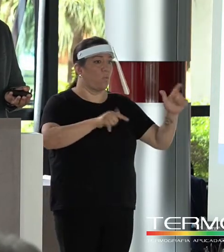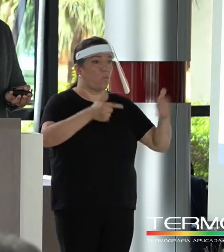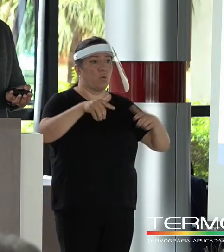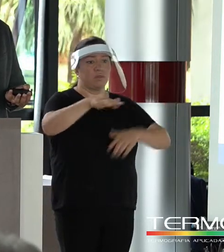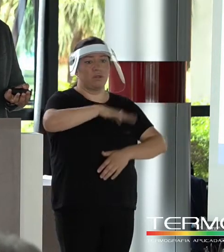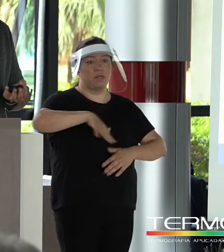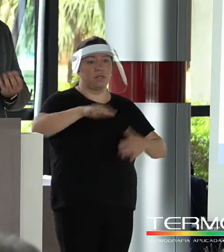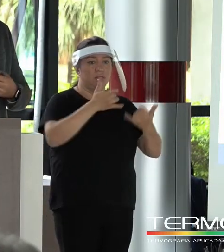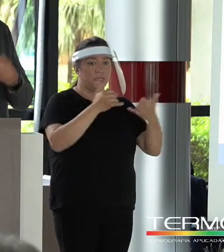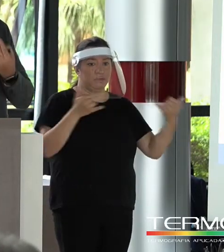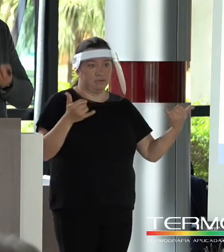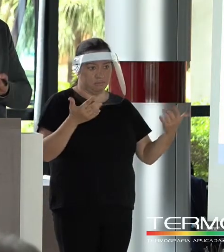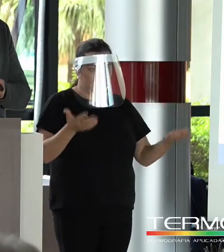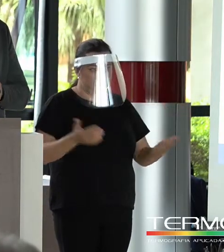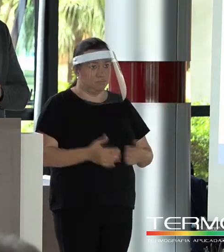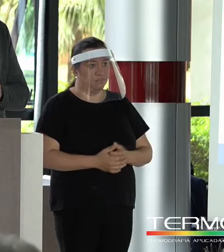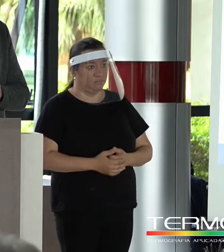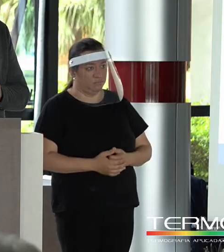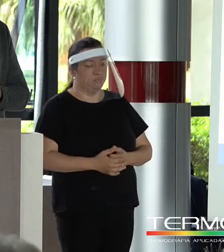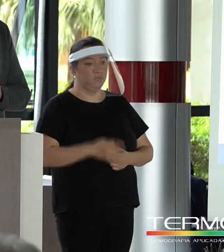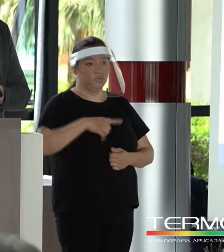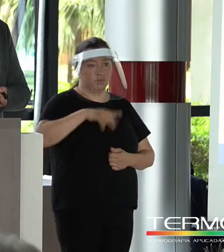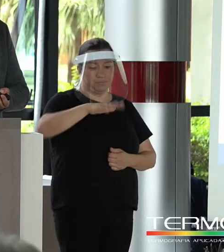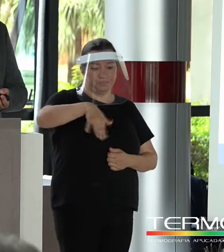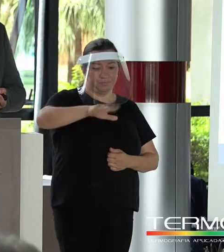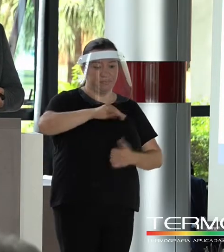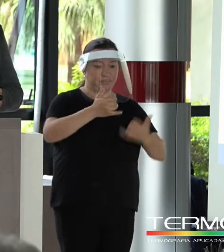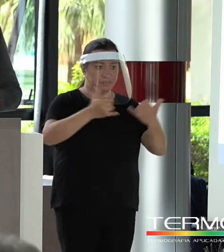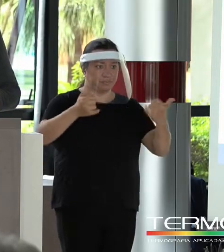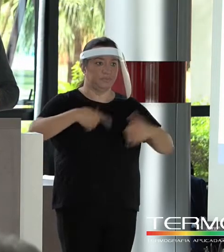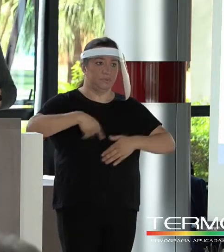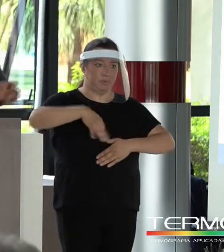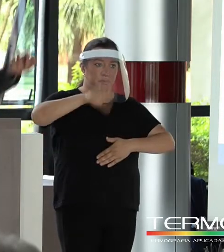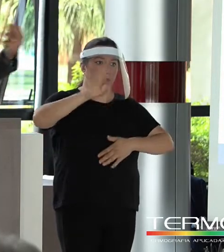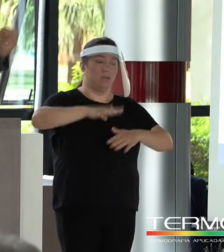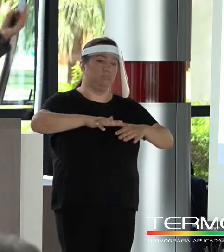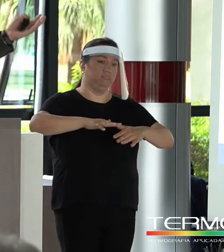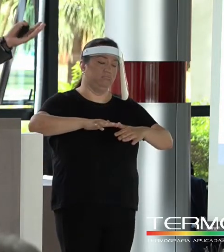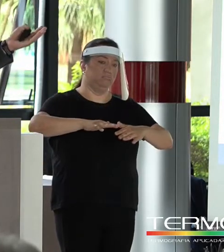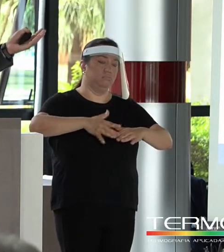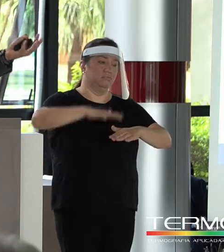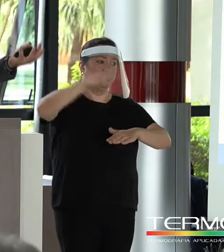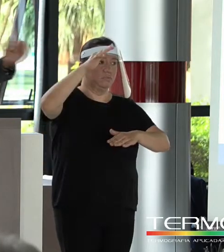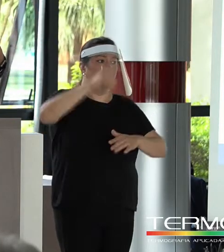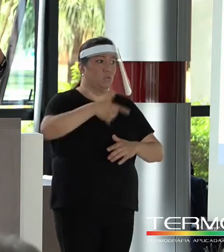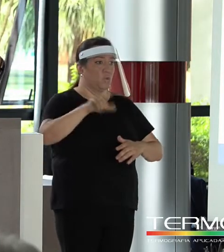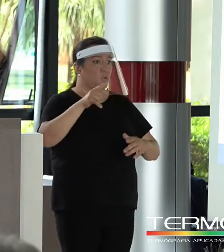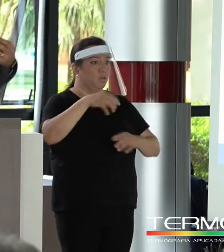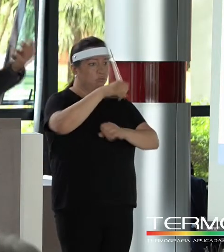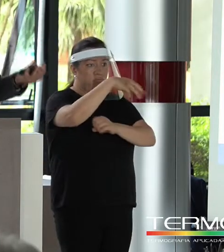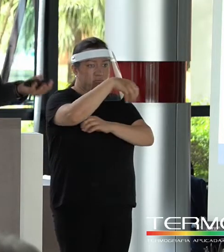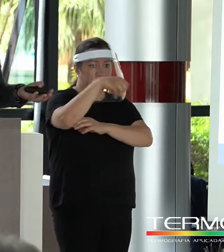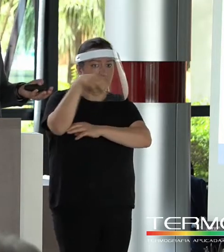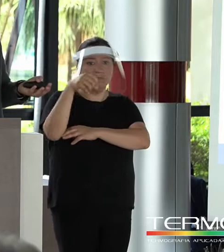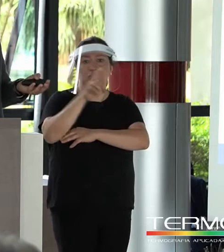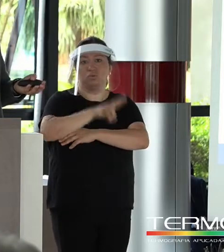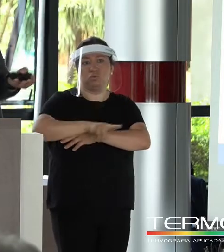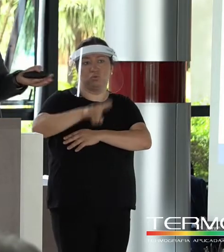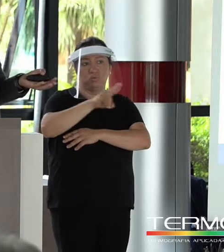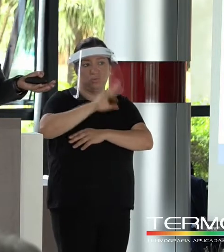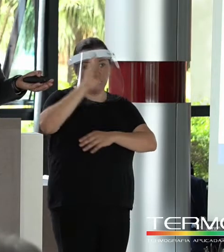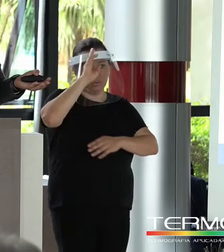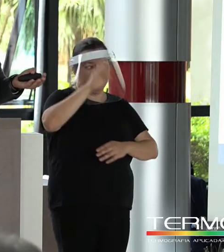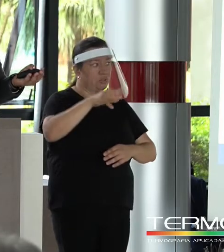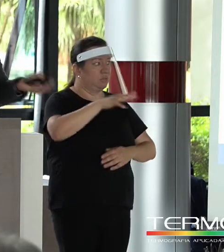elétrico. Então, tem um maior desenvolvimento. E as outras normas, elas não se aplicam diretamente à